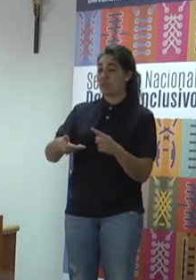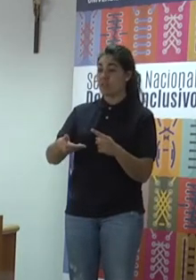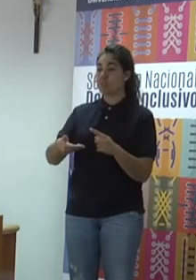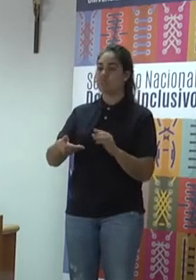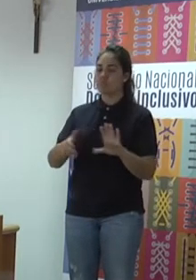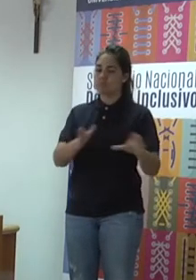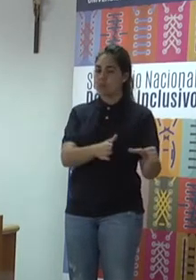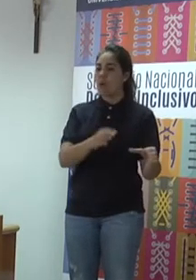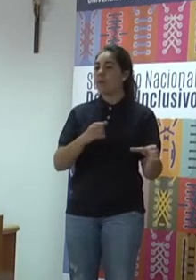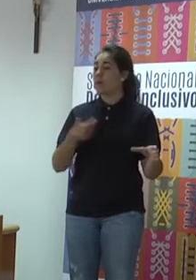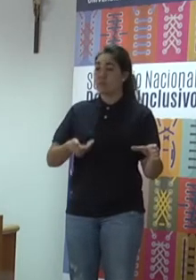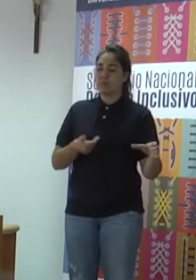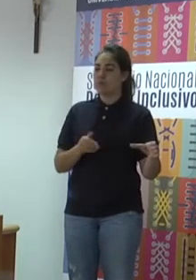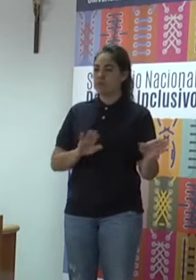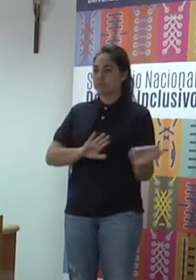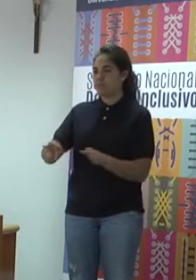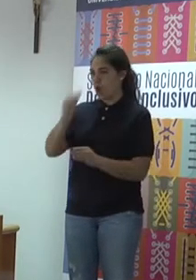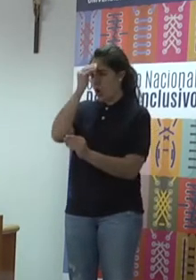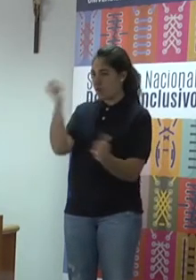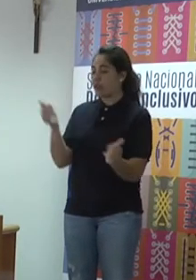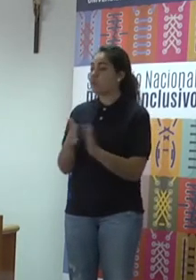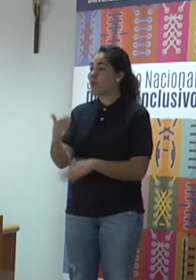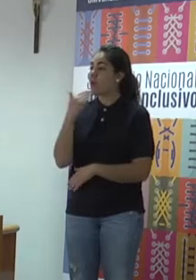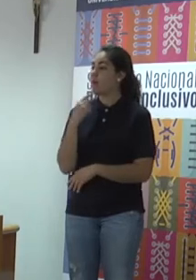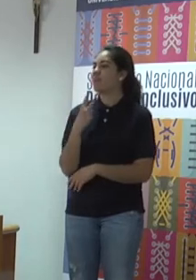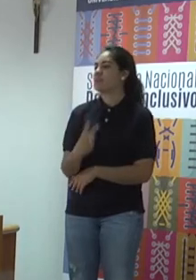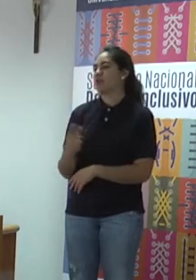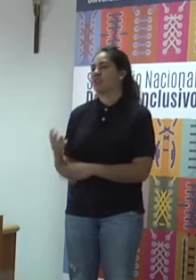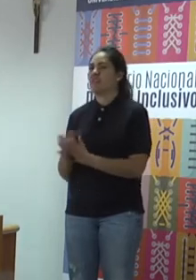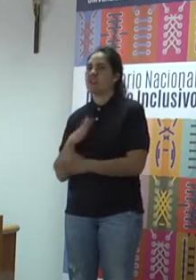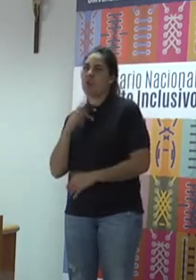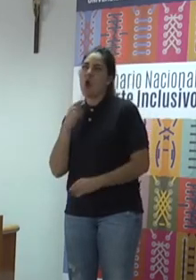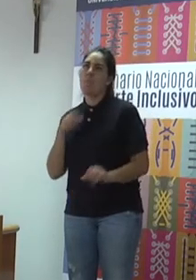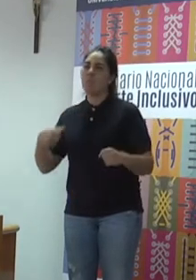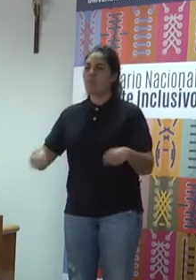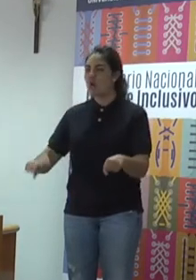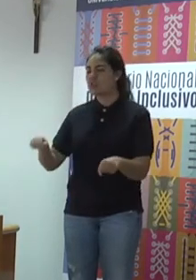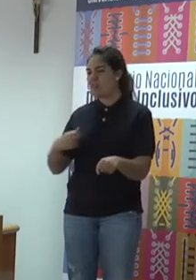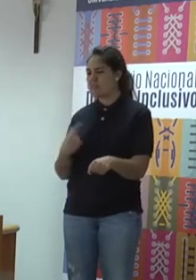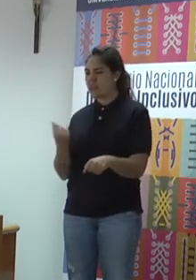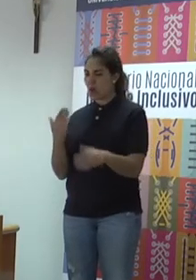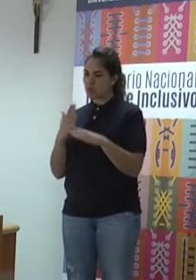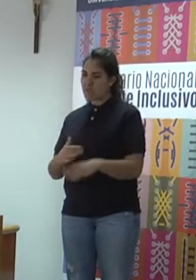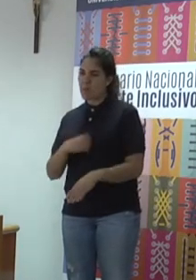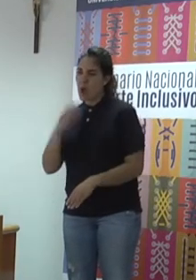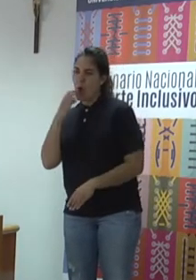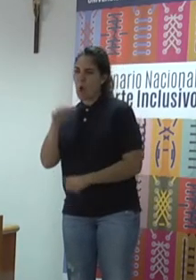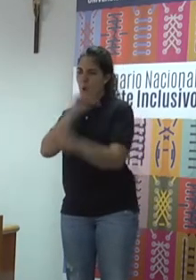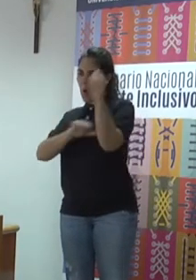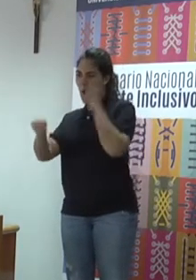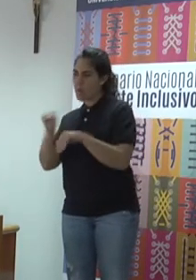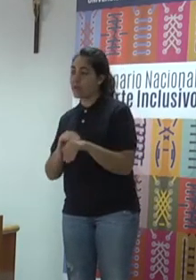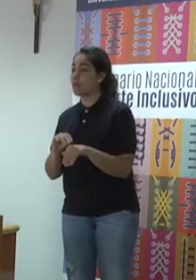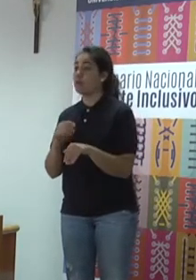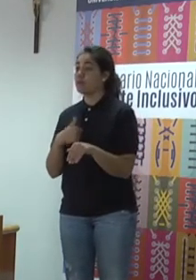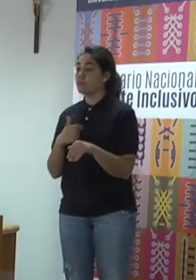no, ¿no? Cuando tienes 22 años, lo más importante que es, pues, tener tu moto, tu dinero para tomarte un cubata y no sé cuántos, ¿no? Y luego te das